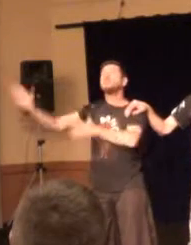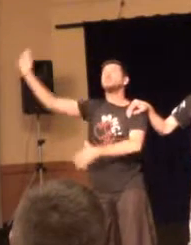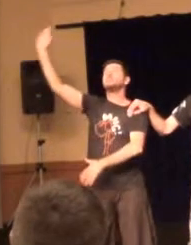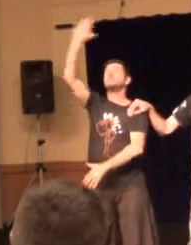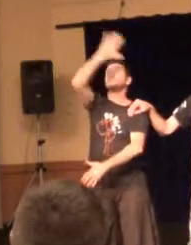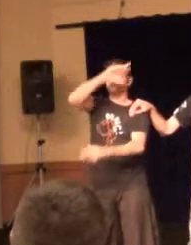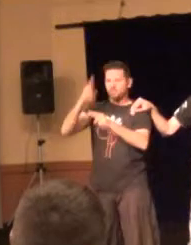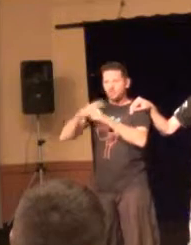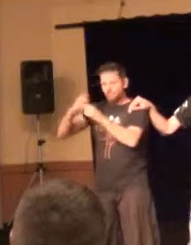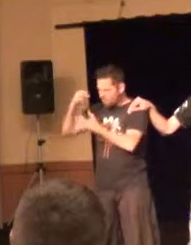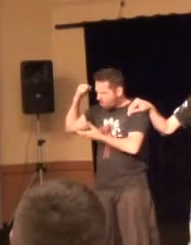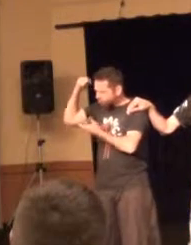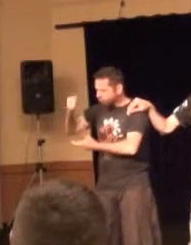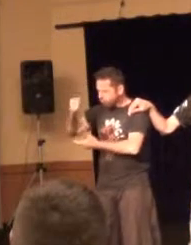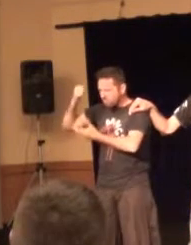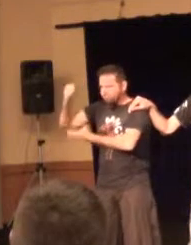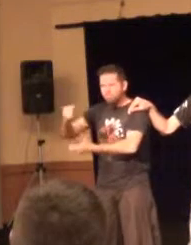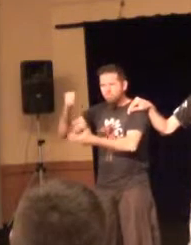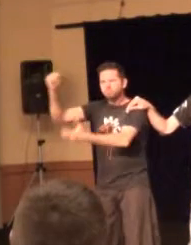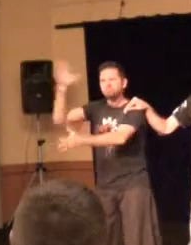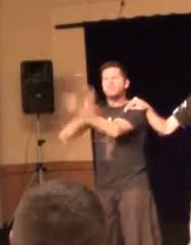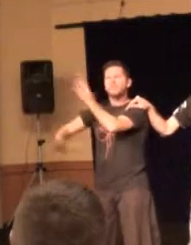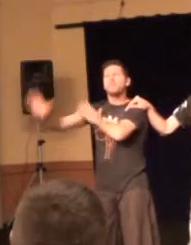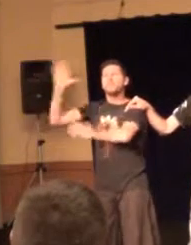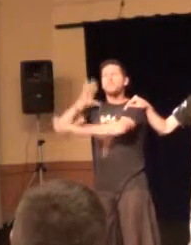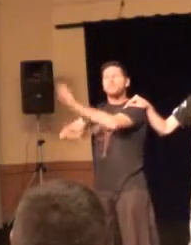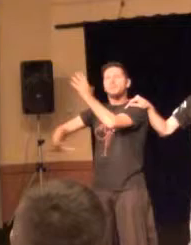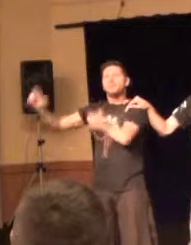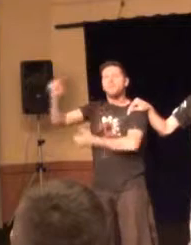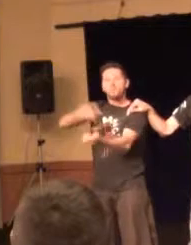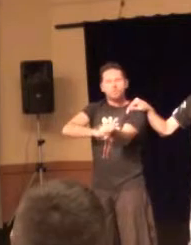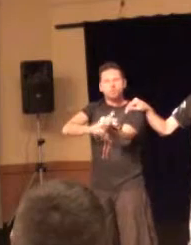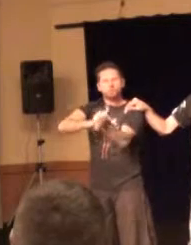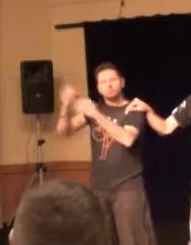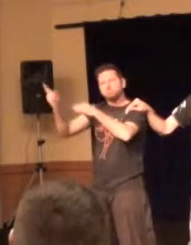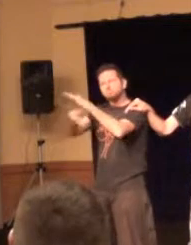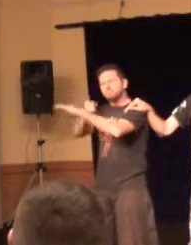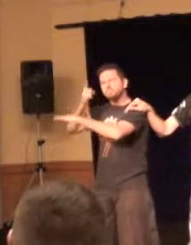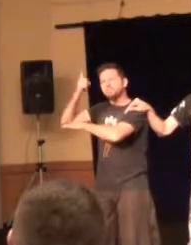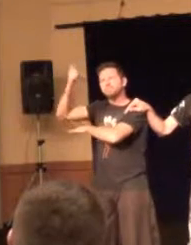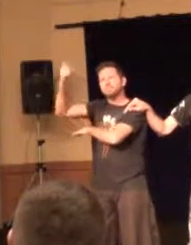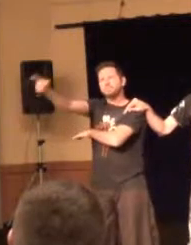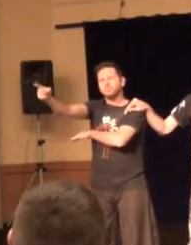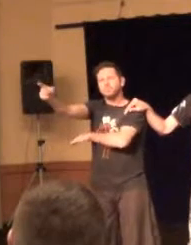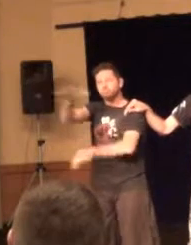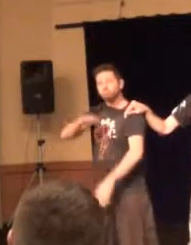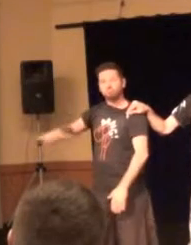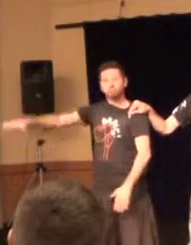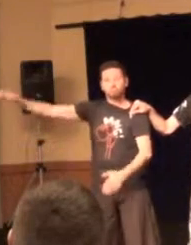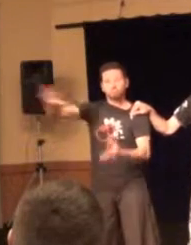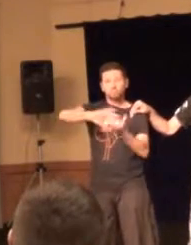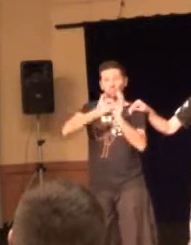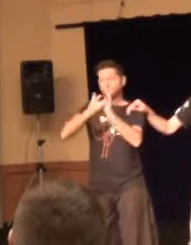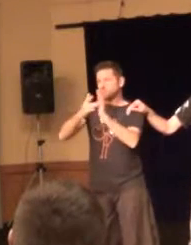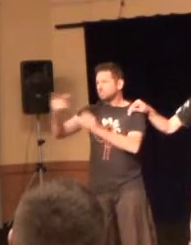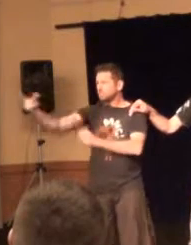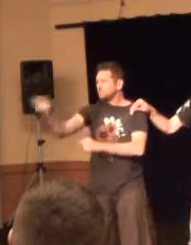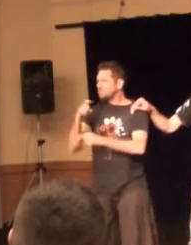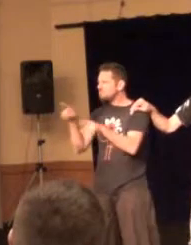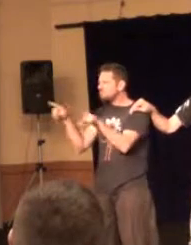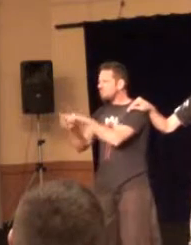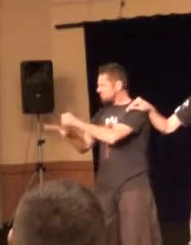origine, bien avant et pour toujours. Tous, tous issus du même